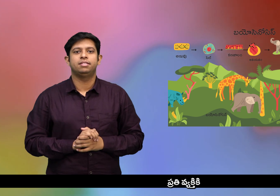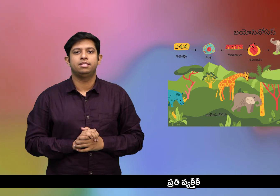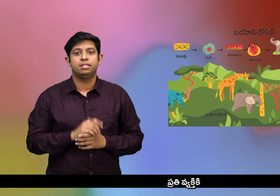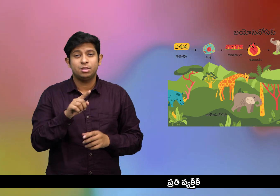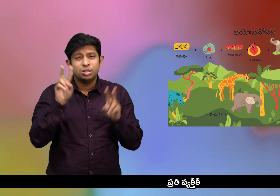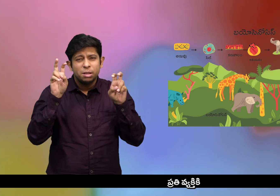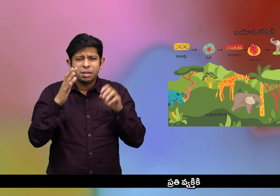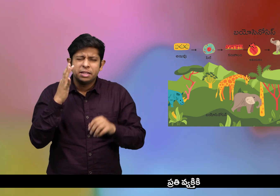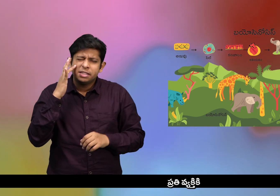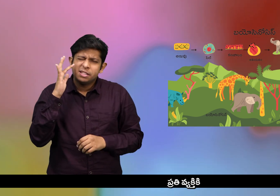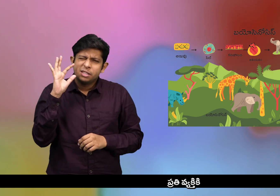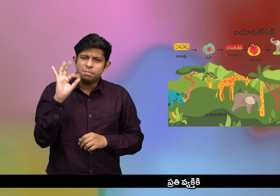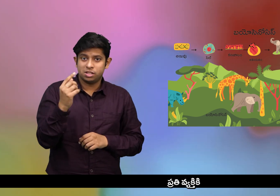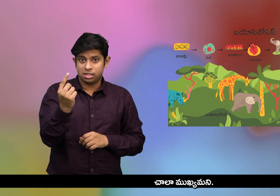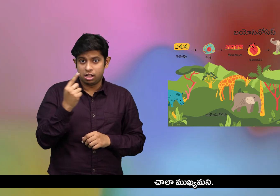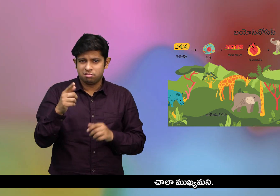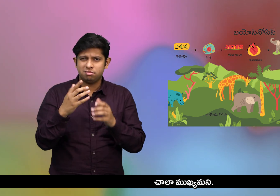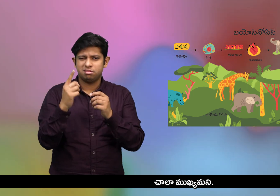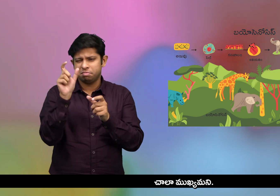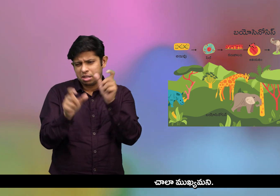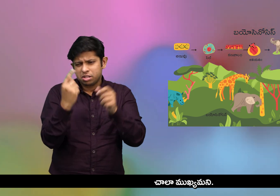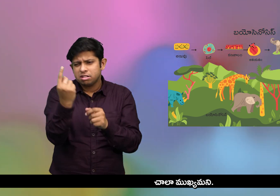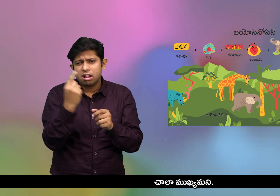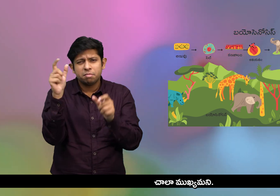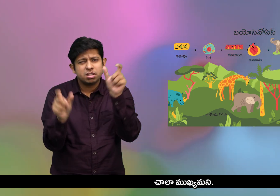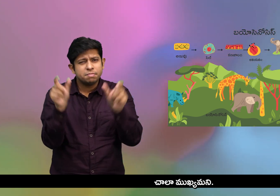ప్రతి వ్యక్తికి చాలా ముఖ్యమని,